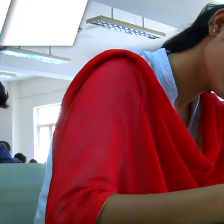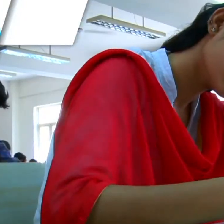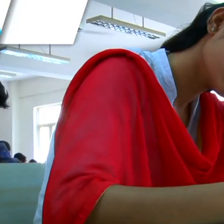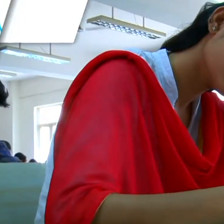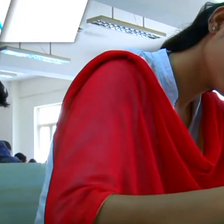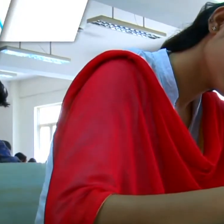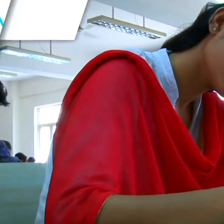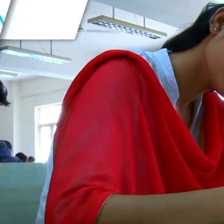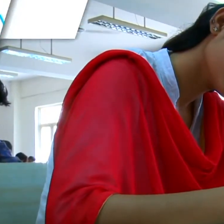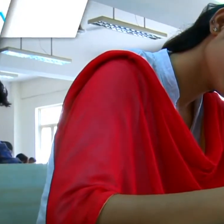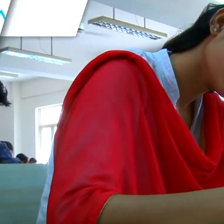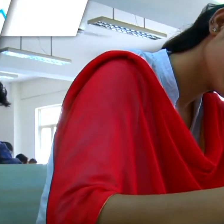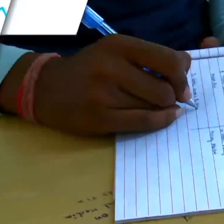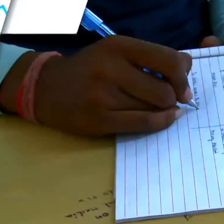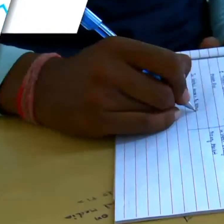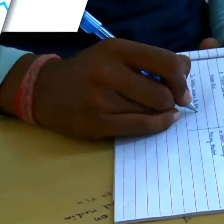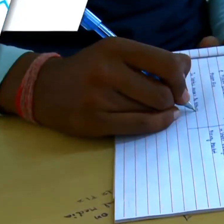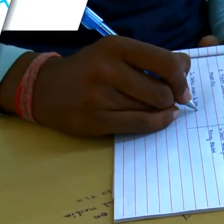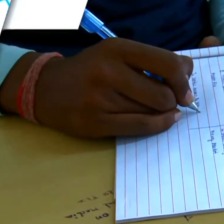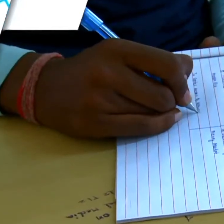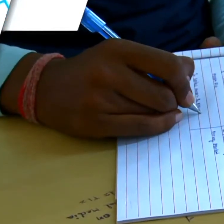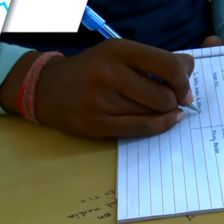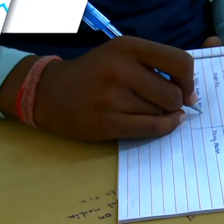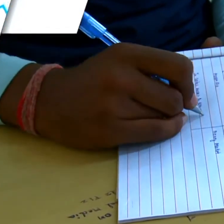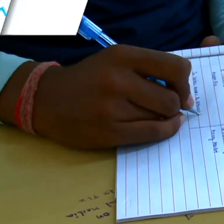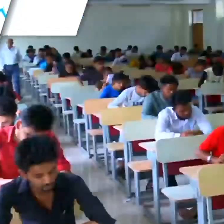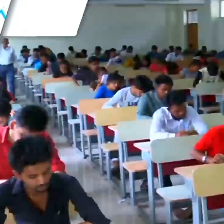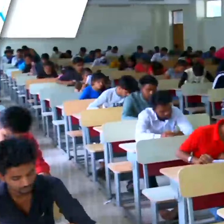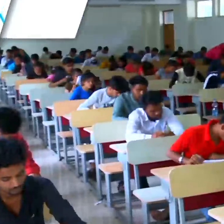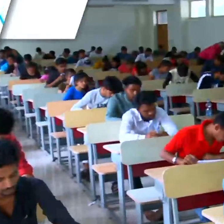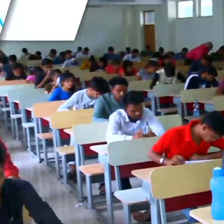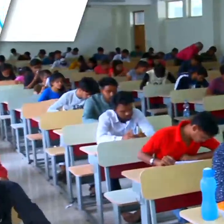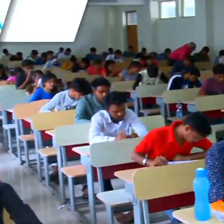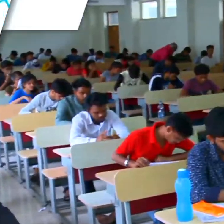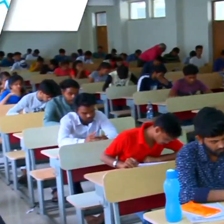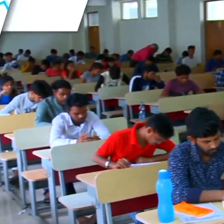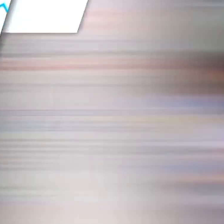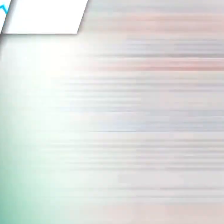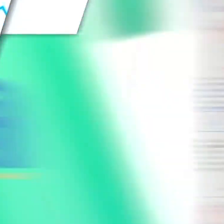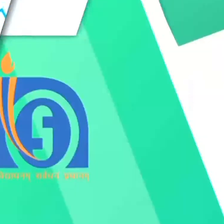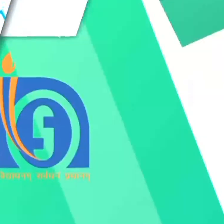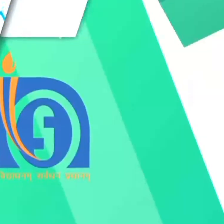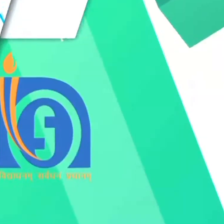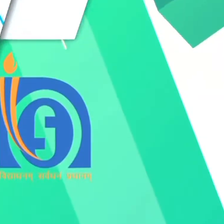उपरांत शिक्षार्थी को सैद्धांतिक व प्रायोगिक परीक्षा उत्तीर्ण करने पर प्रमाणन किया जाता है।